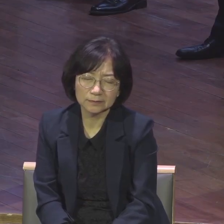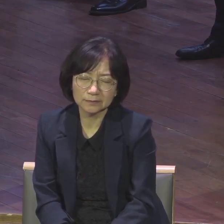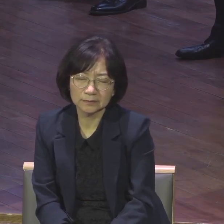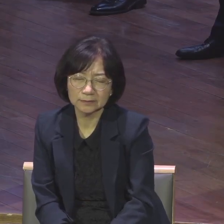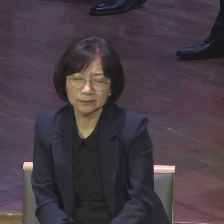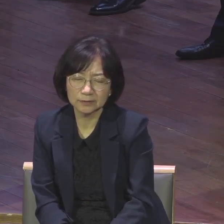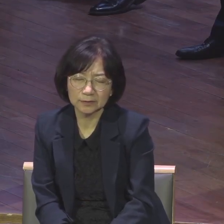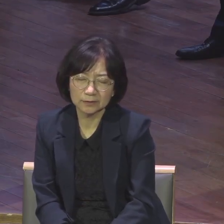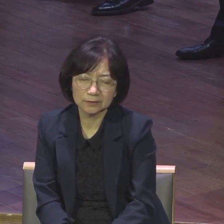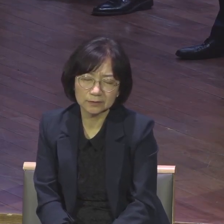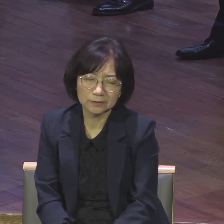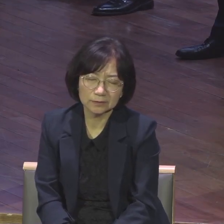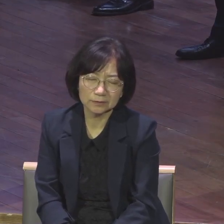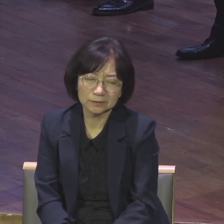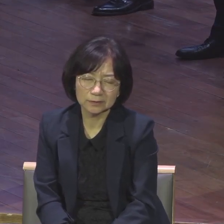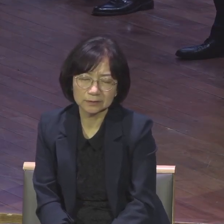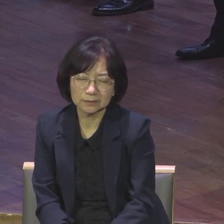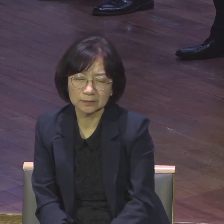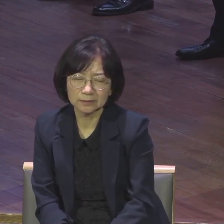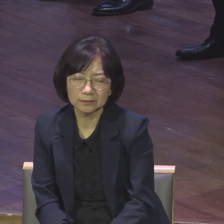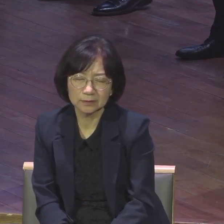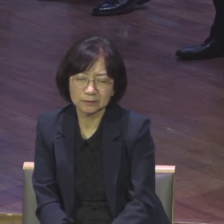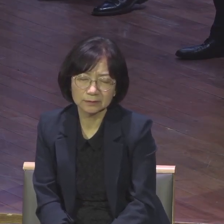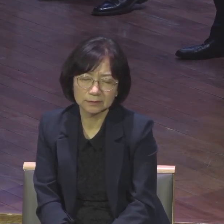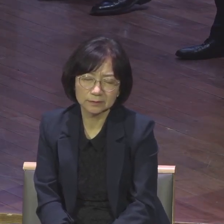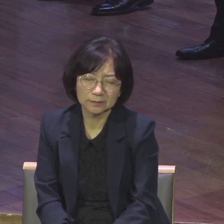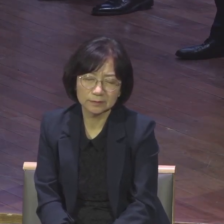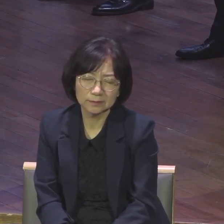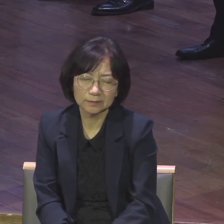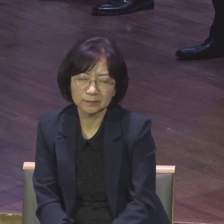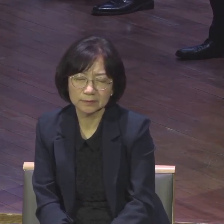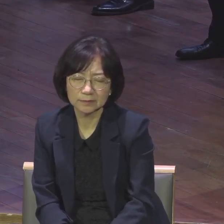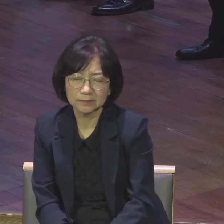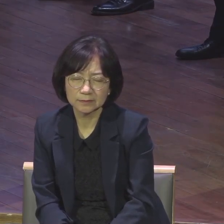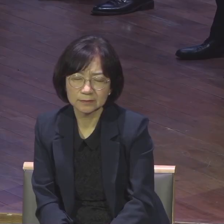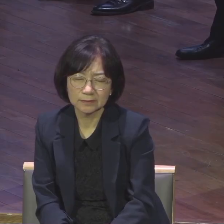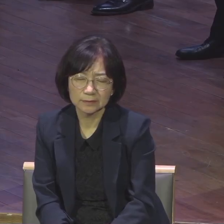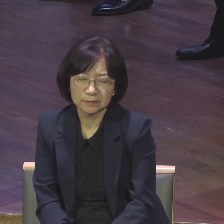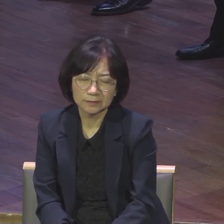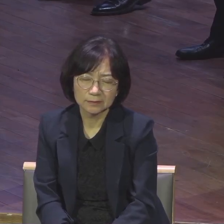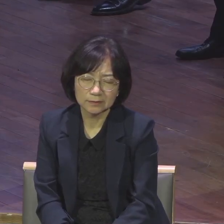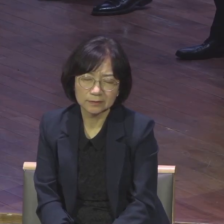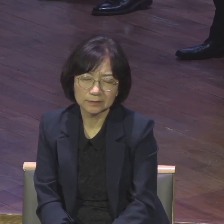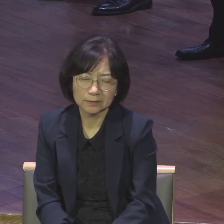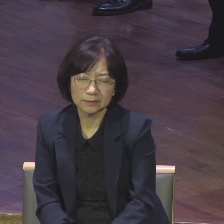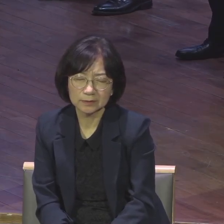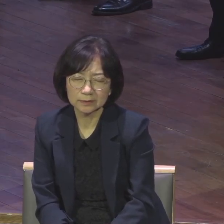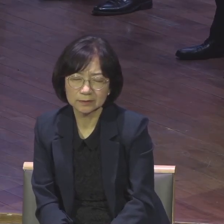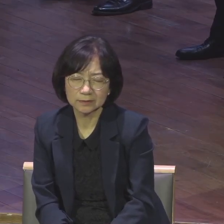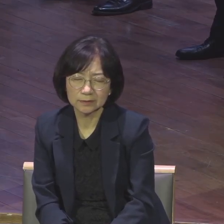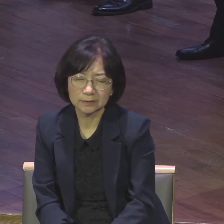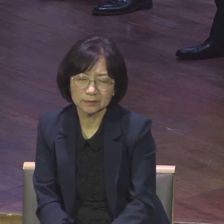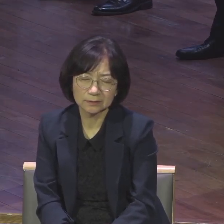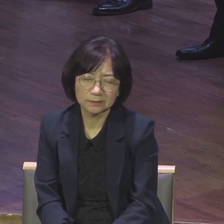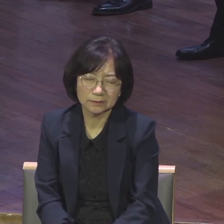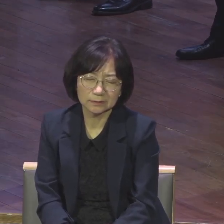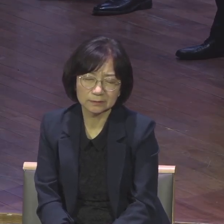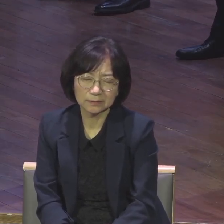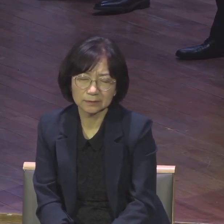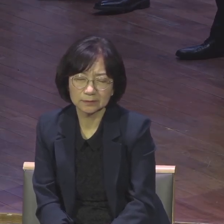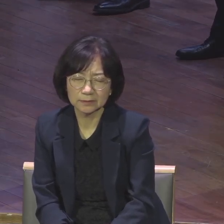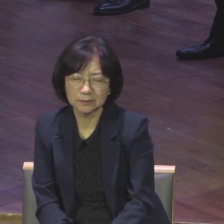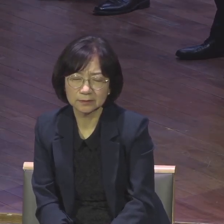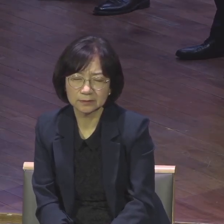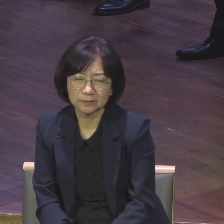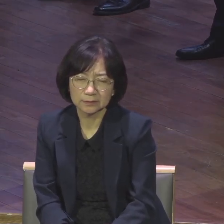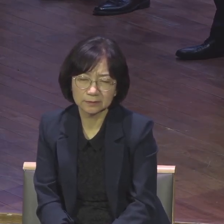시간 우리 가정의 주인 되어 주시옵소서. 우리 가문의 주인 되어 주시옵소서. 그래서 그리스도 예수 안에